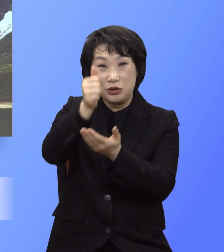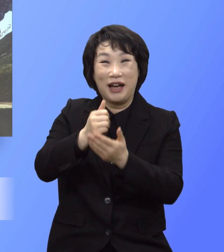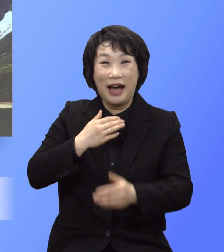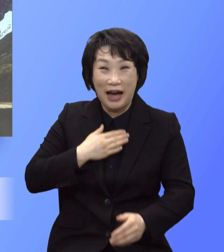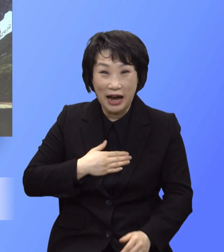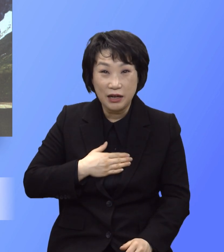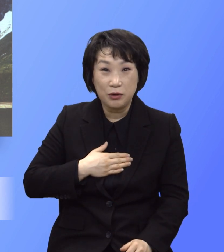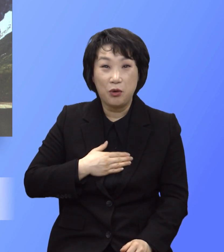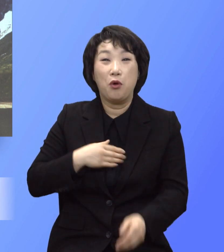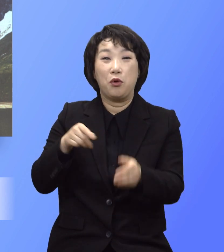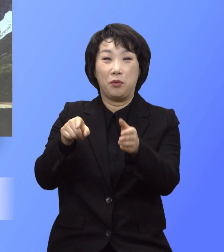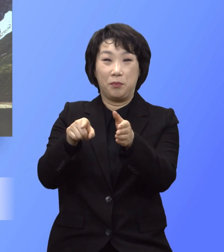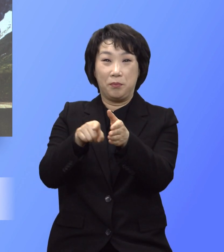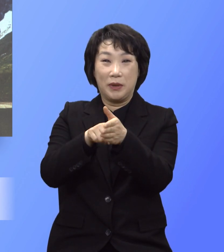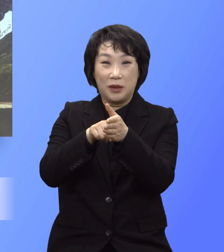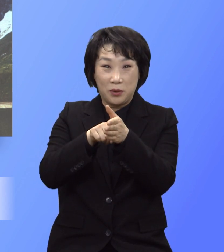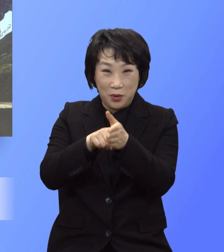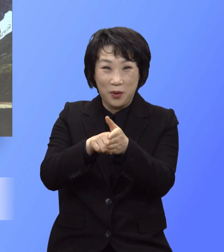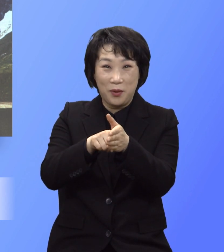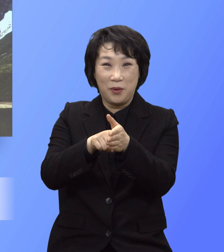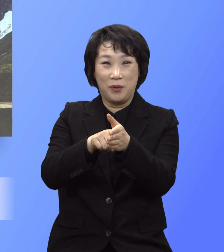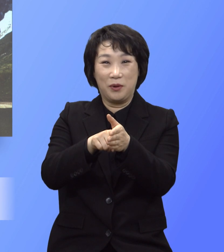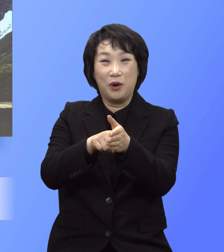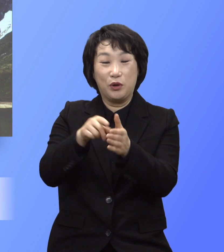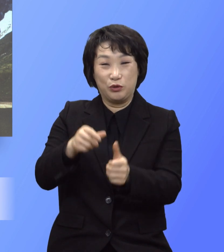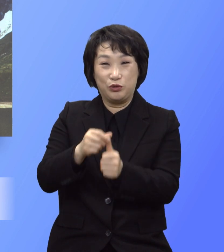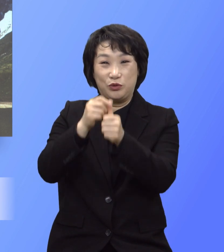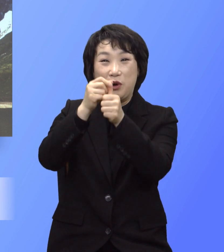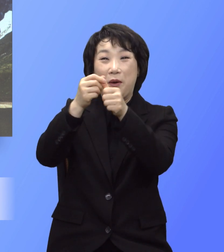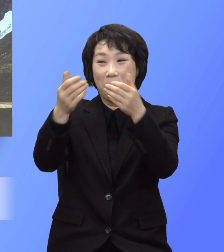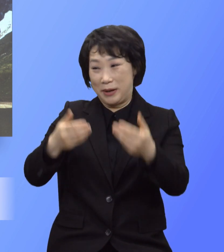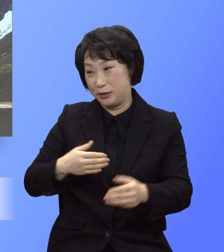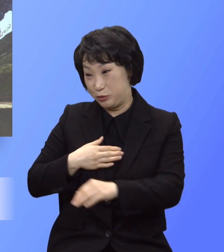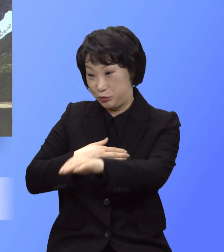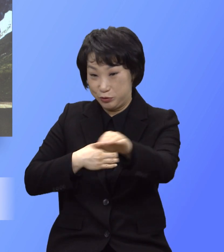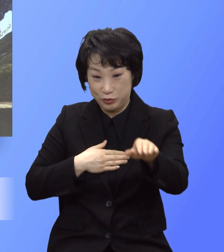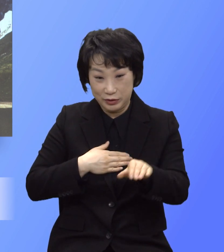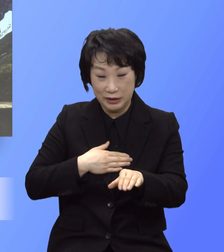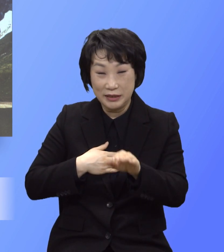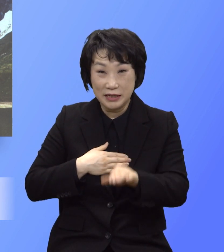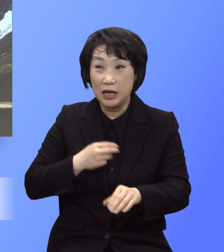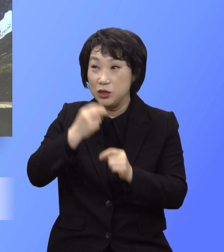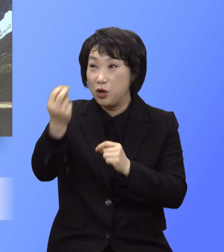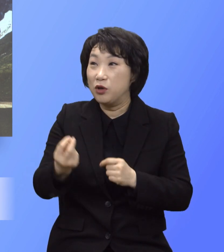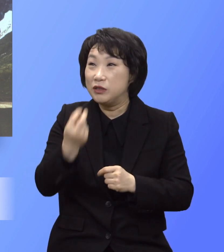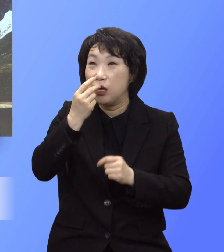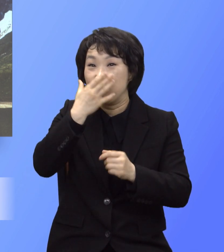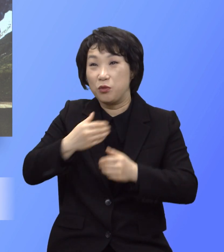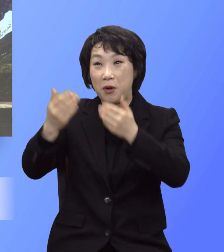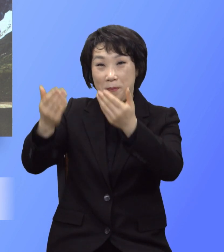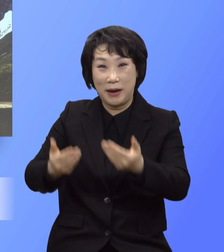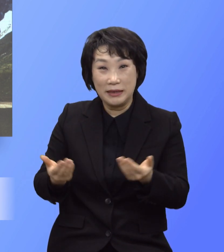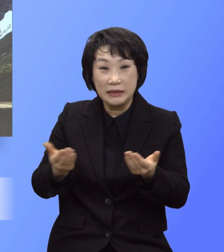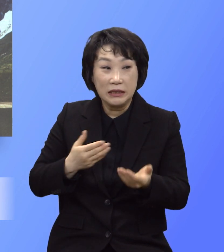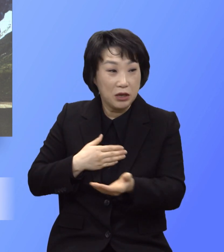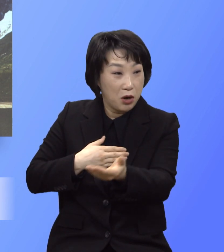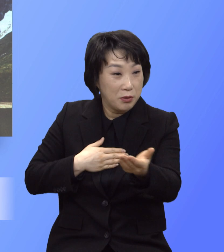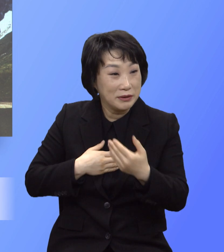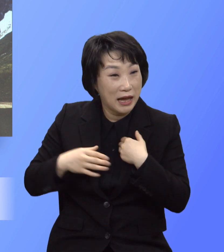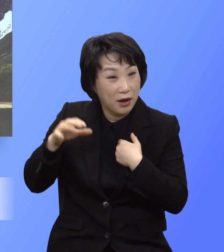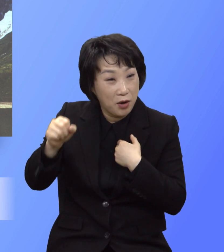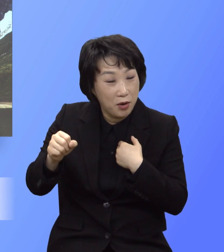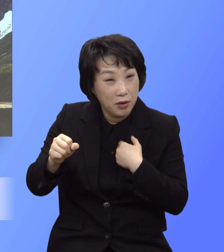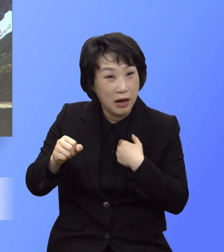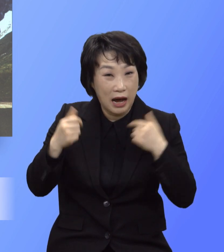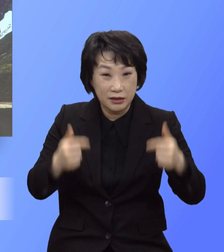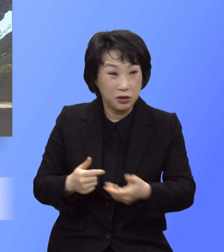알고 믿고 구원받음으로 영생과 축복이 있다는 사실이 밤낮